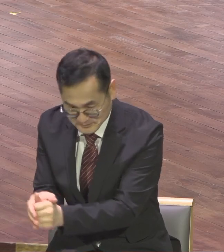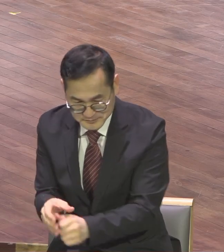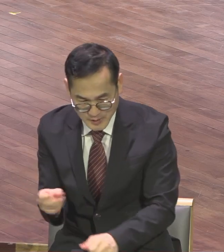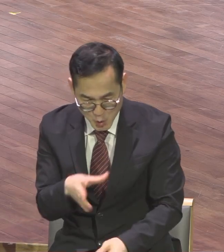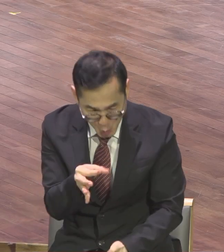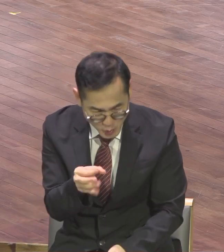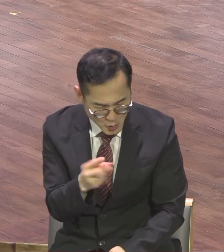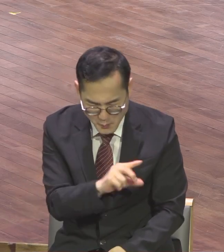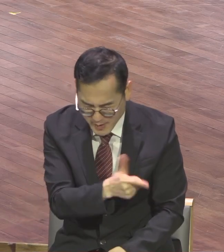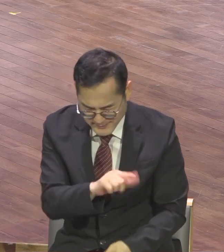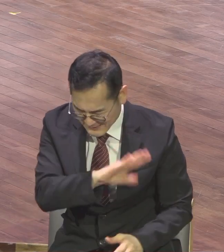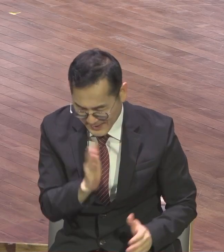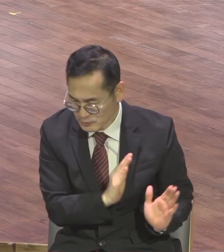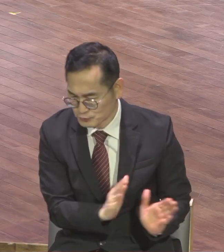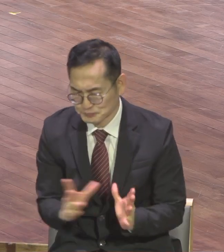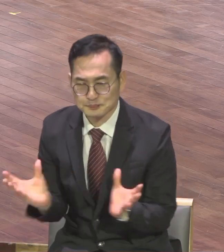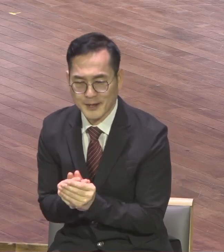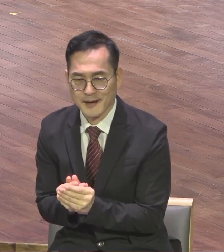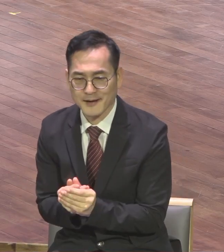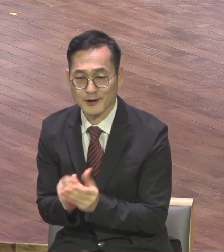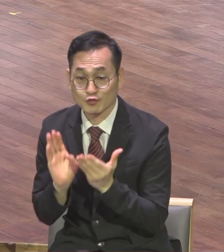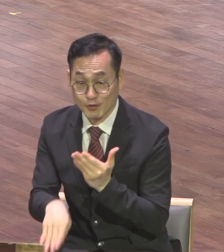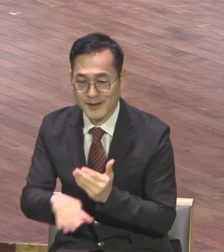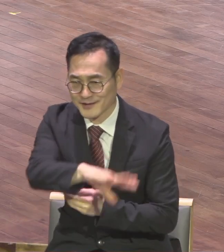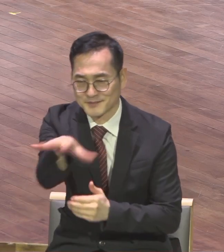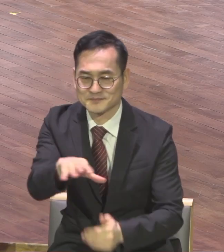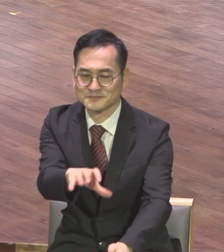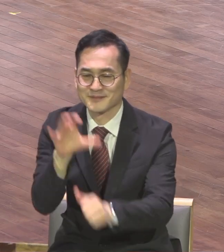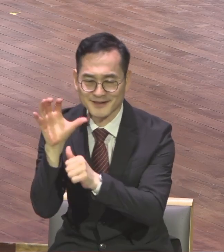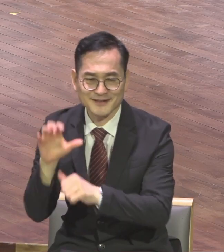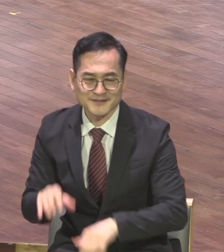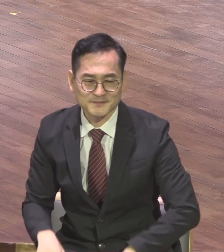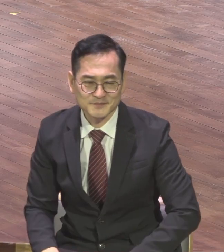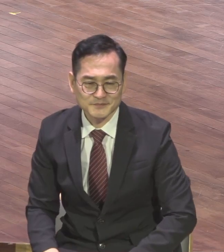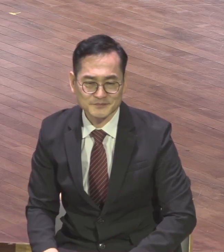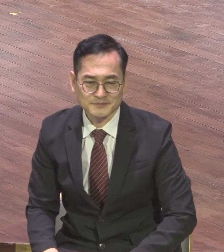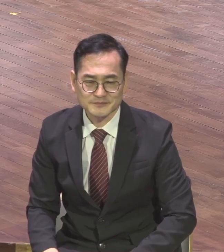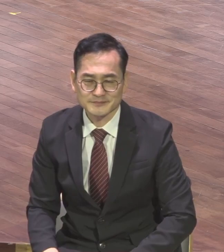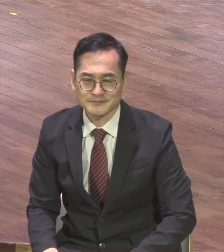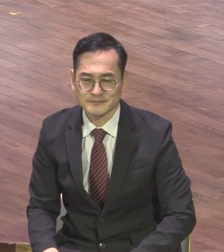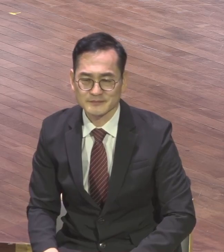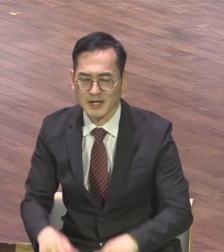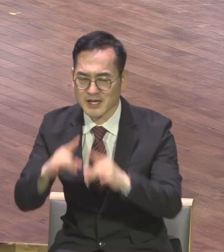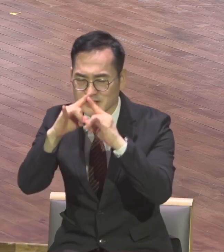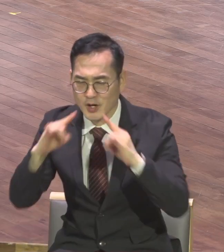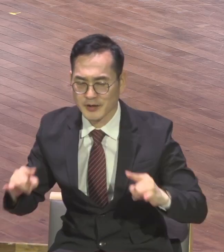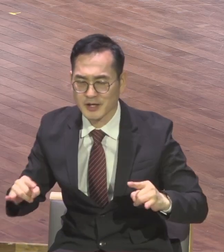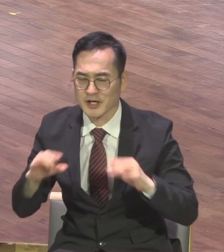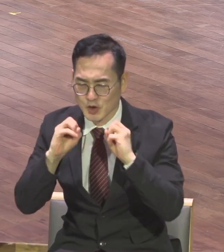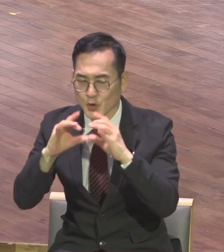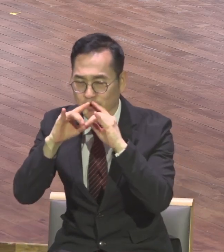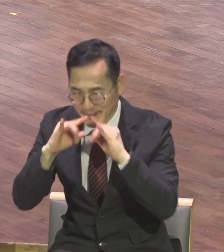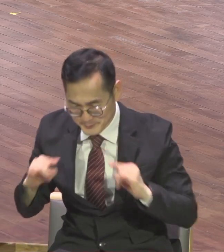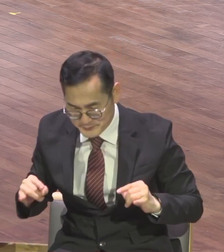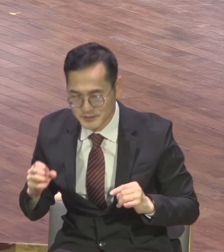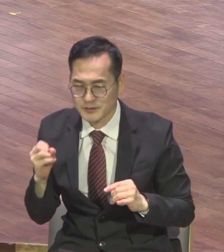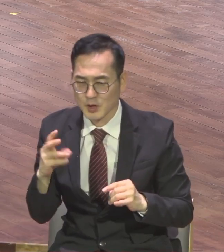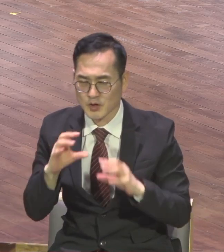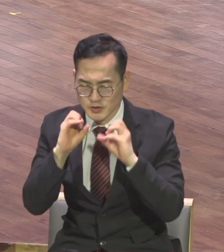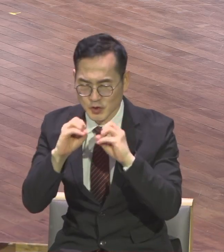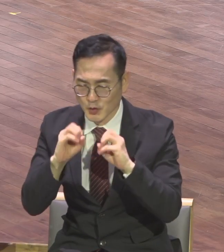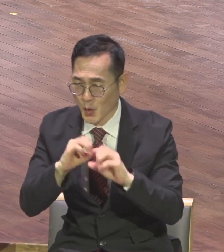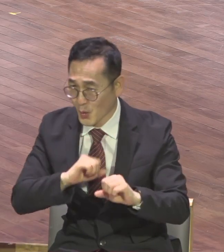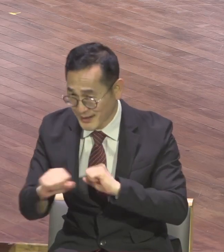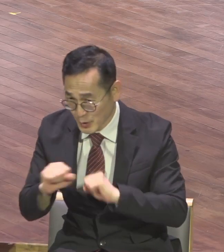준비해놓고 다 준비해놓고 계십니다. 하반기 해외 전도 캠프 외에 당장 내년에도 새롭게 가야